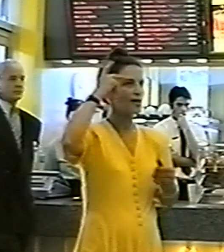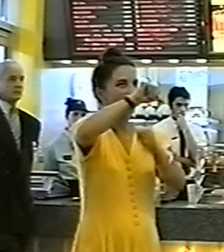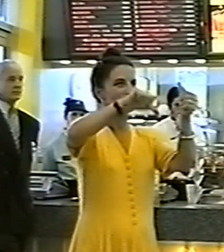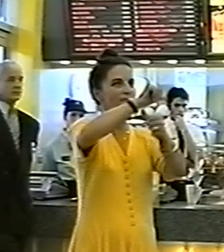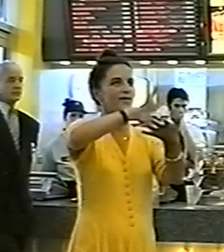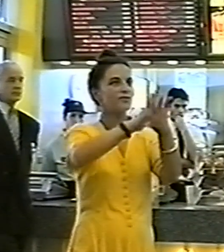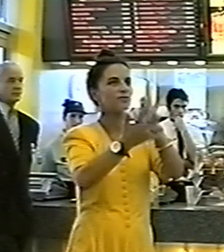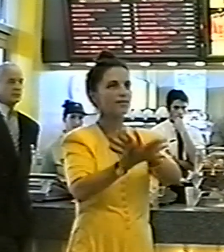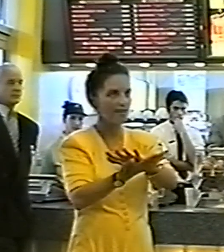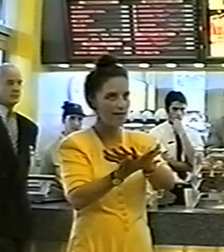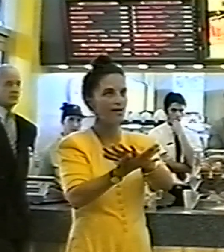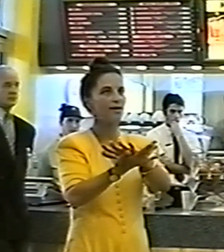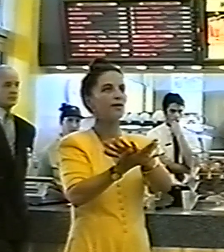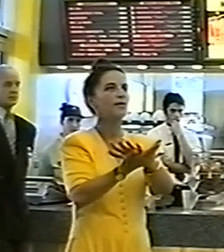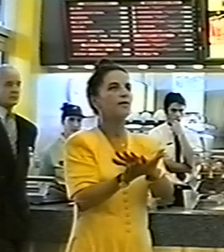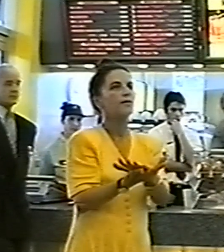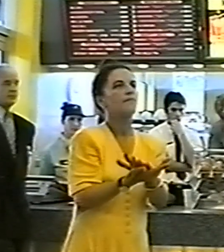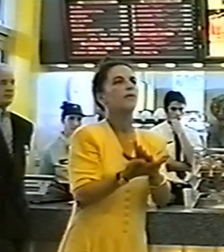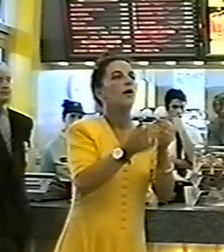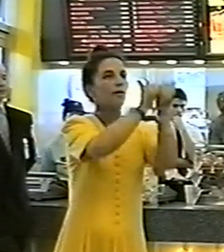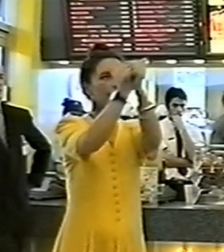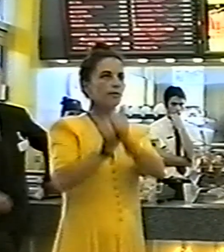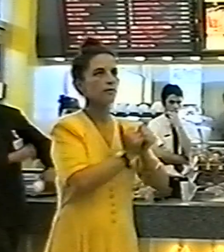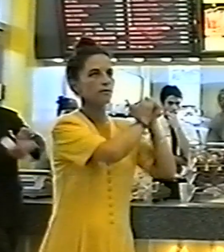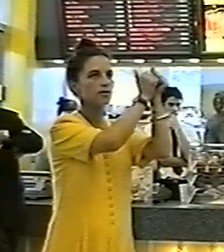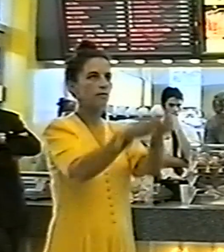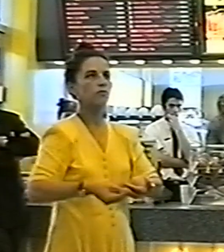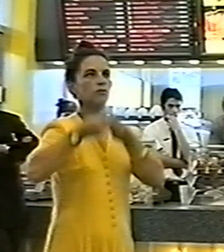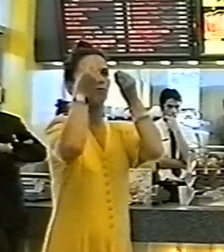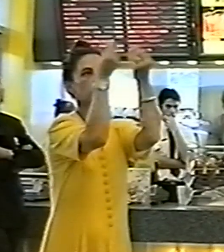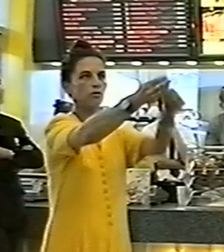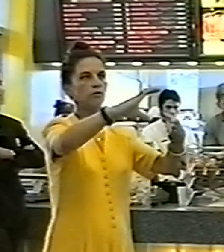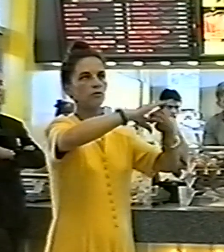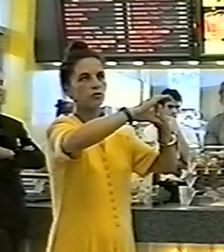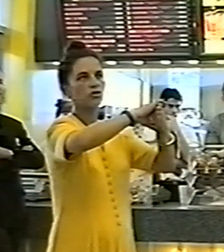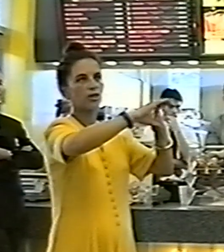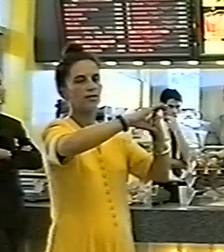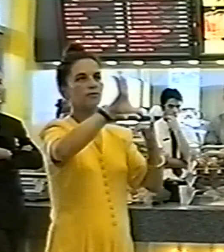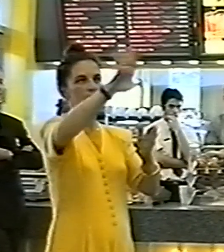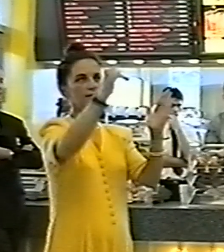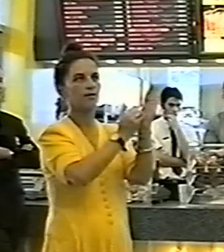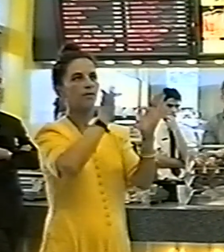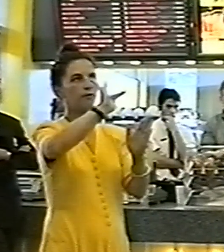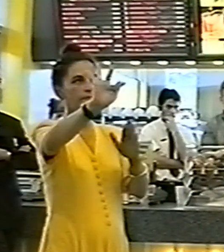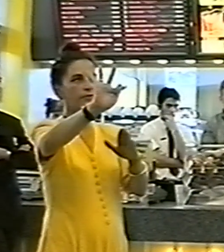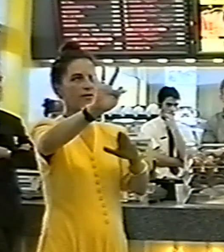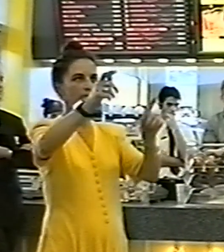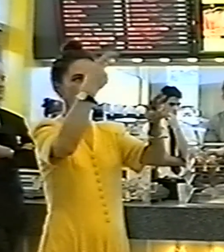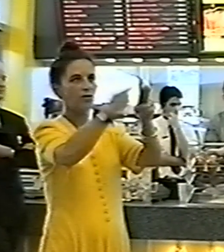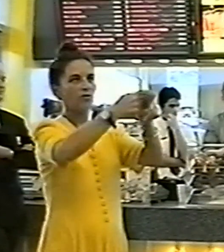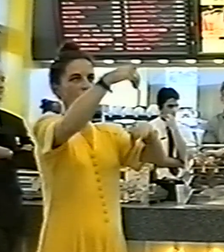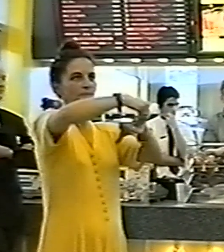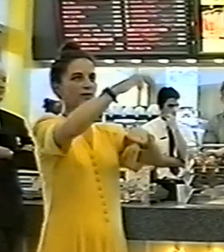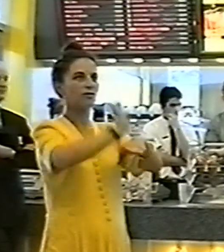et nous allons en votre présence lui remettre un chèque de 5000 francs au nom de McDonald's pour soutenir